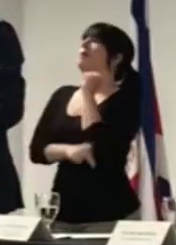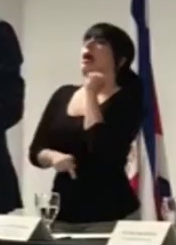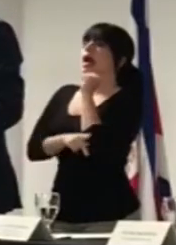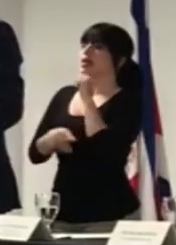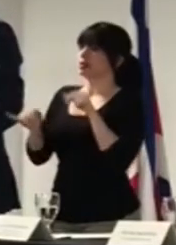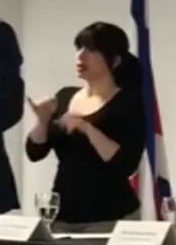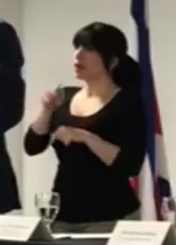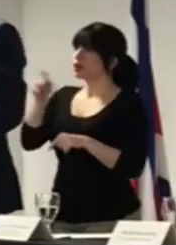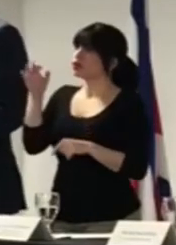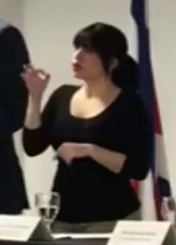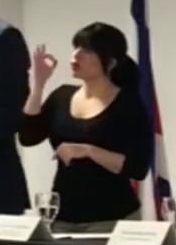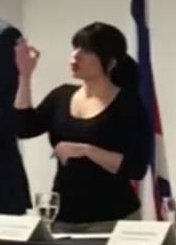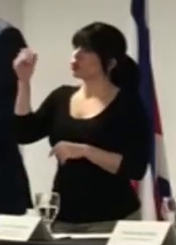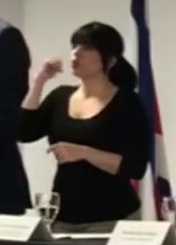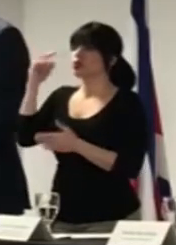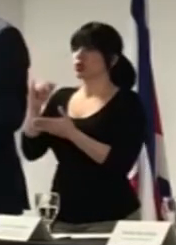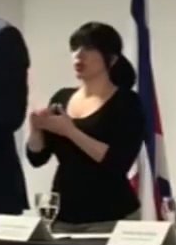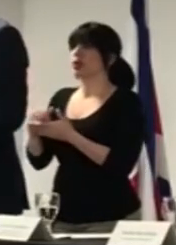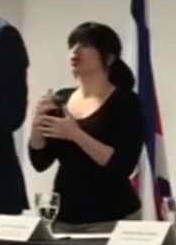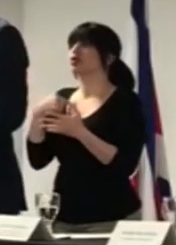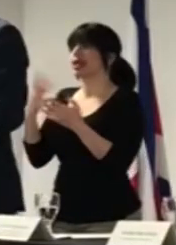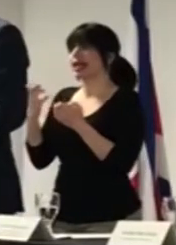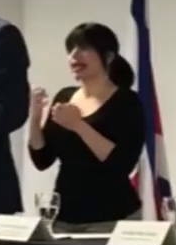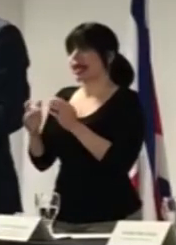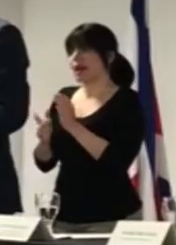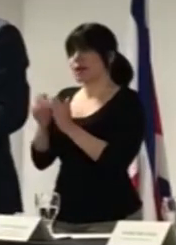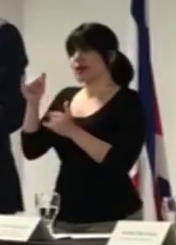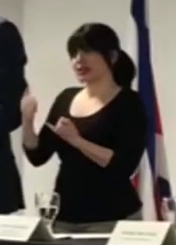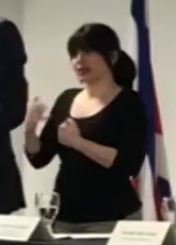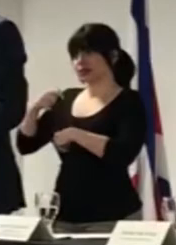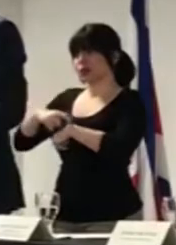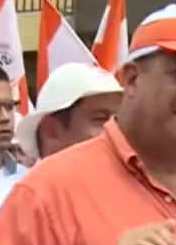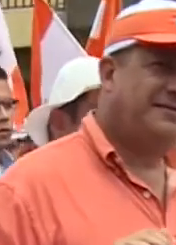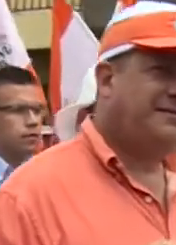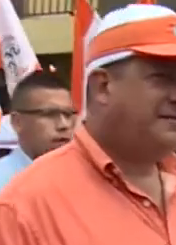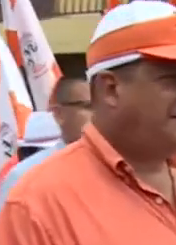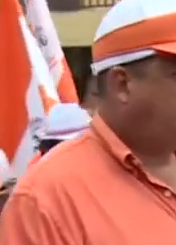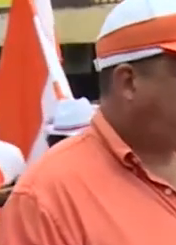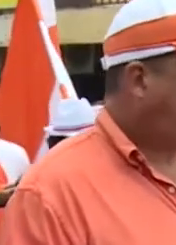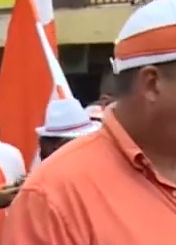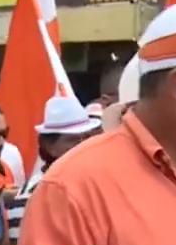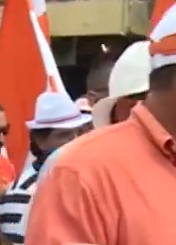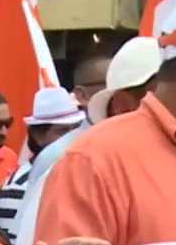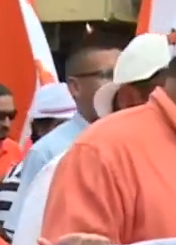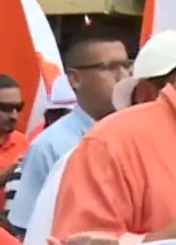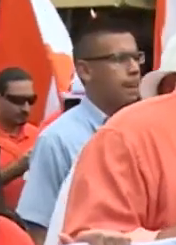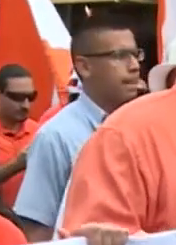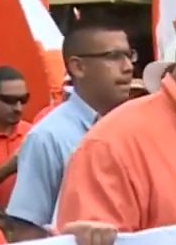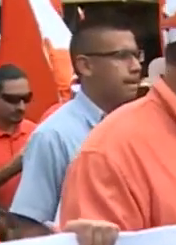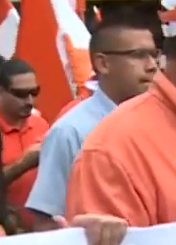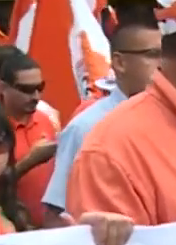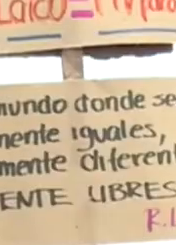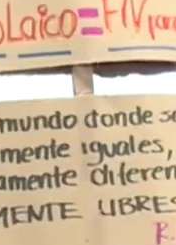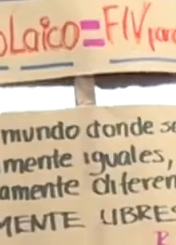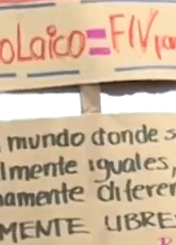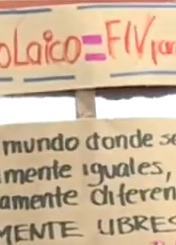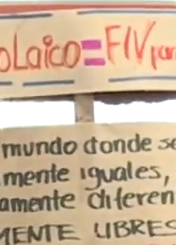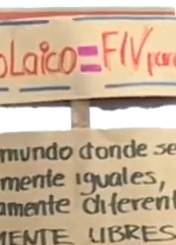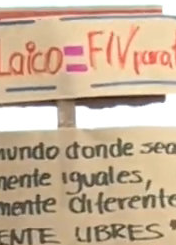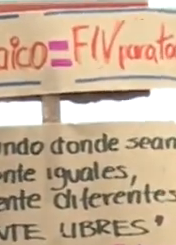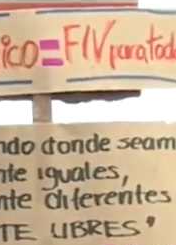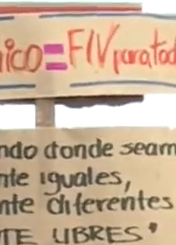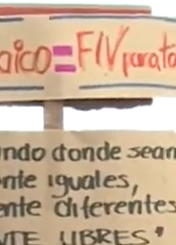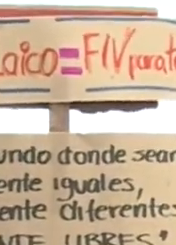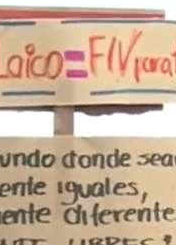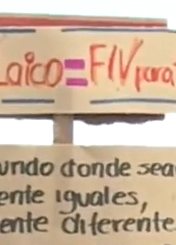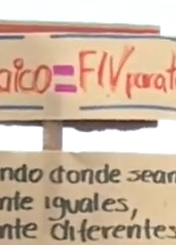El mandatario costarricense hizo alusión a los tres femicidios acontecidos la semana anterior en el país centroamericano, cuando se celebró el Día Internacional de